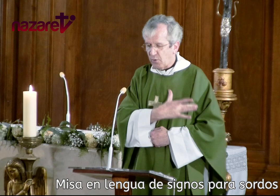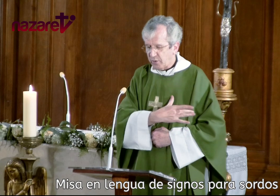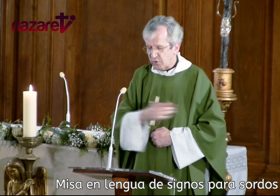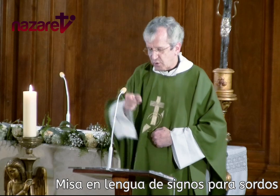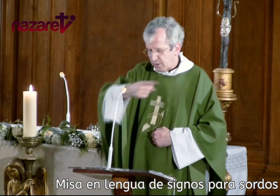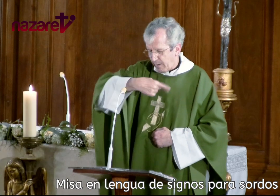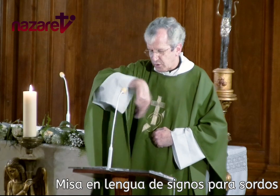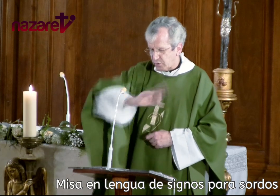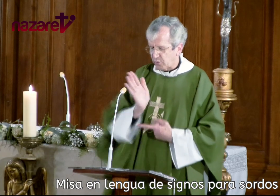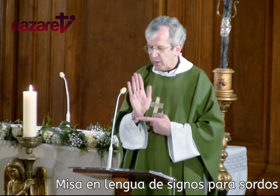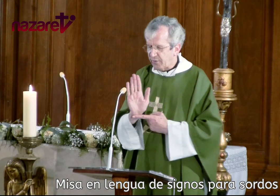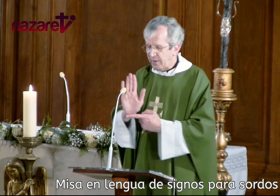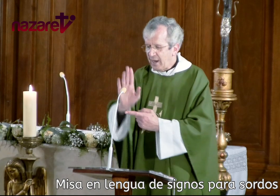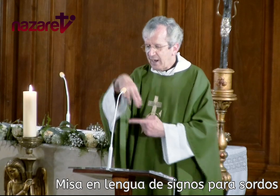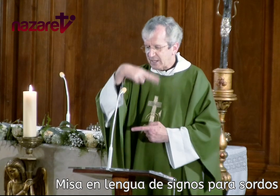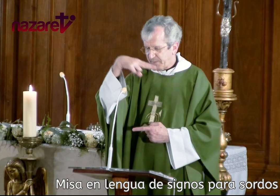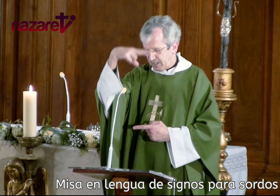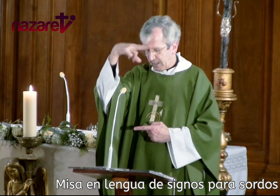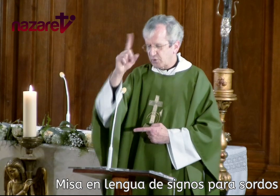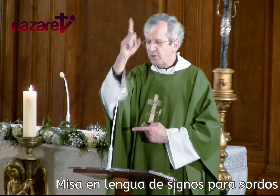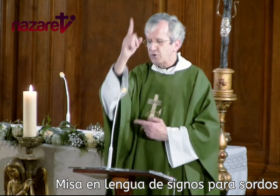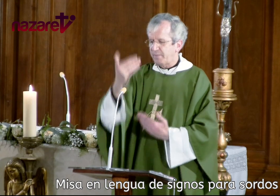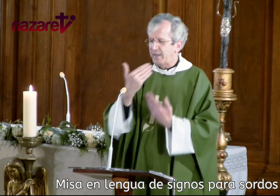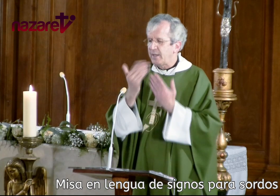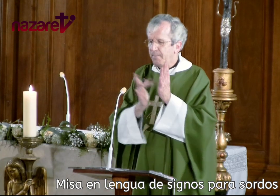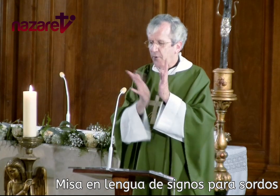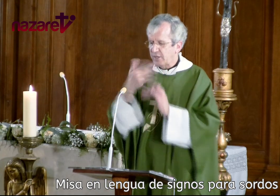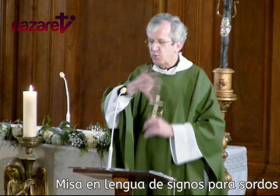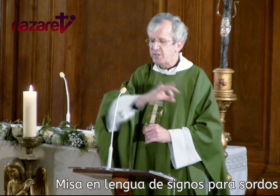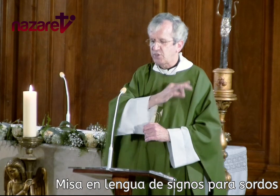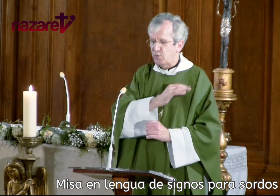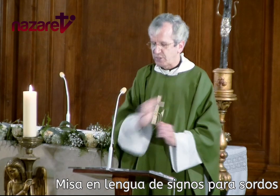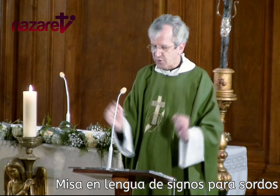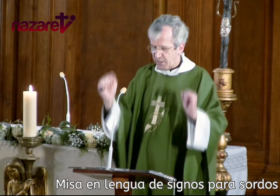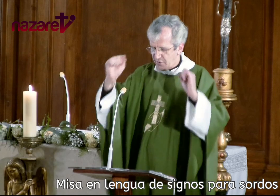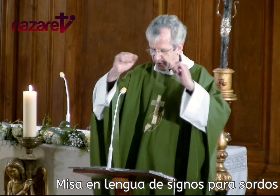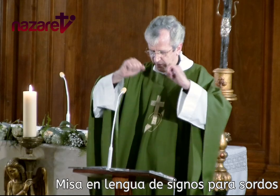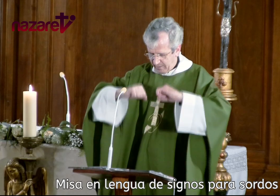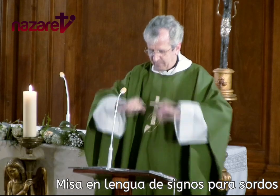uno de nosotros llevamos en nuestro corazón las presentamos adiós padre por jesucristo nuestro señor